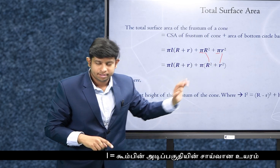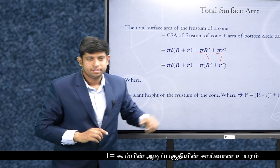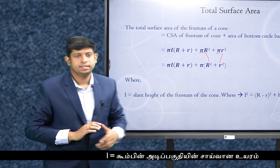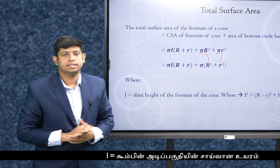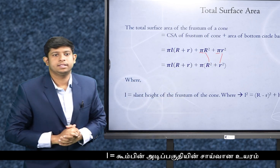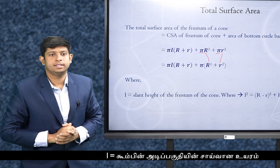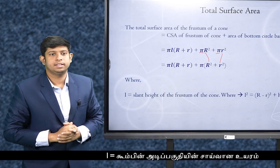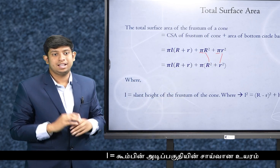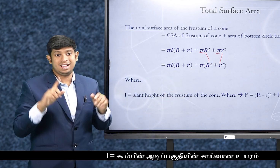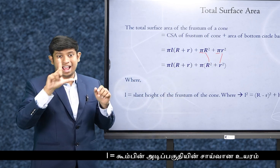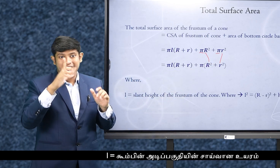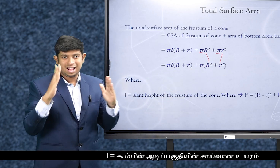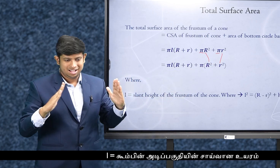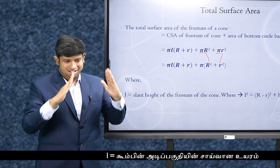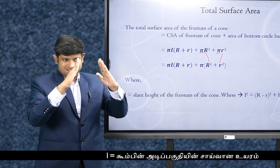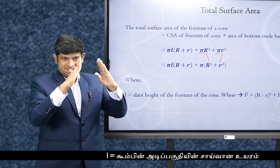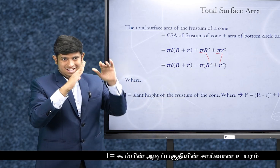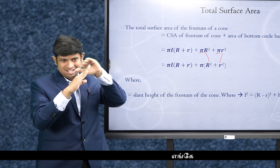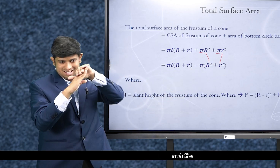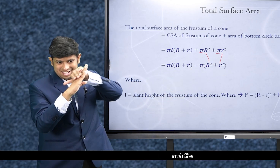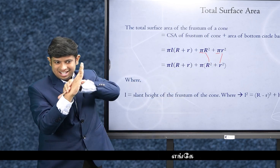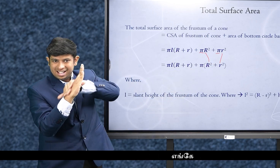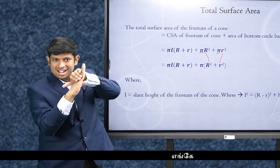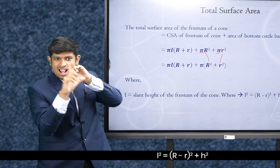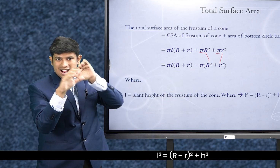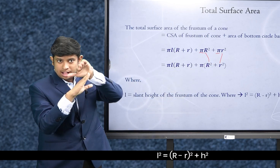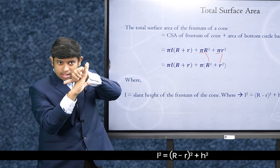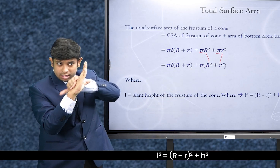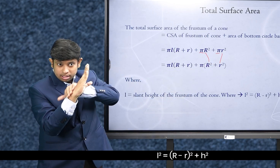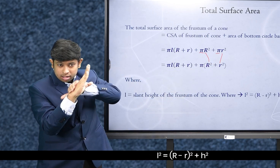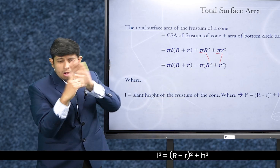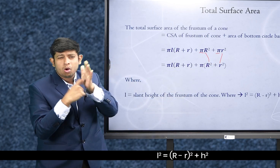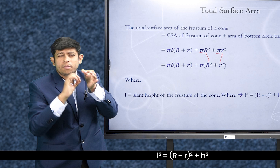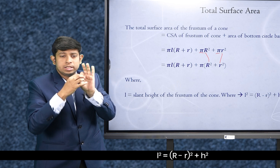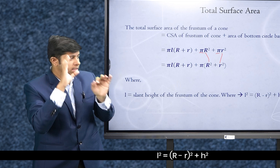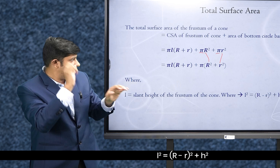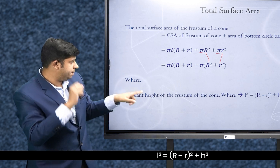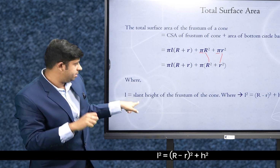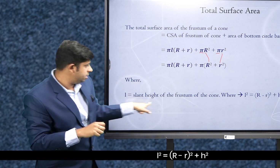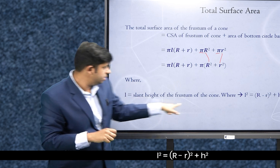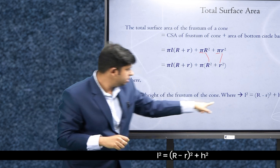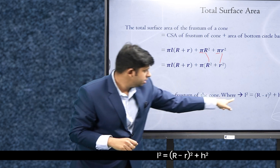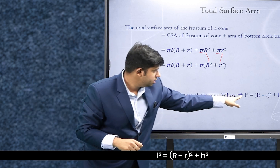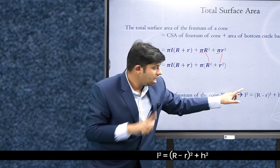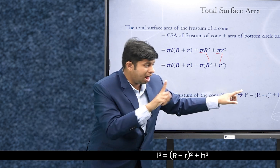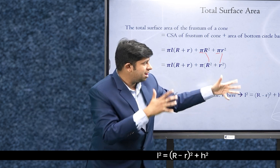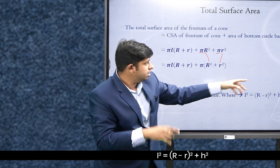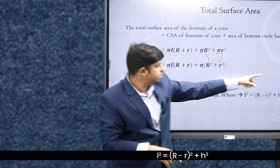கூம்பின் அடிகண்டத்தின் சாய்வான உயரம். இங்கே எல் மேலிலக்கு 2 ஈடு அடைப்புக்குறிக்குள் பெரிய ஆர்